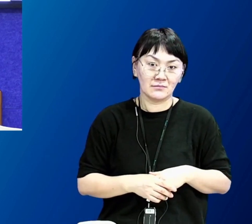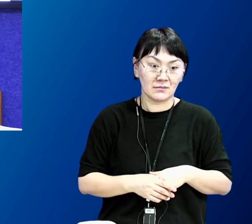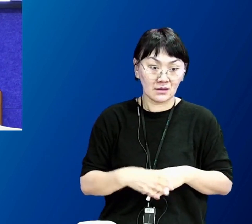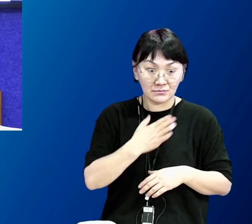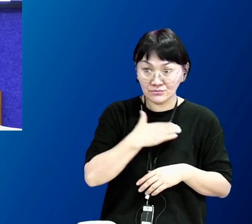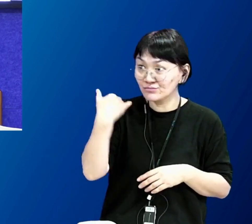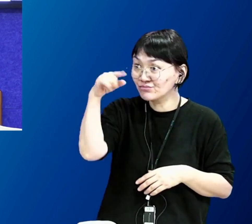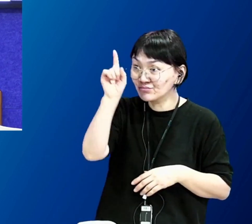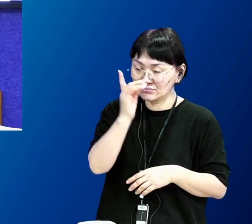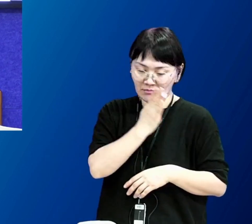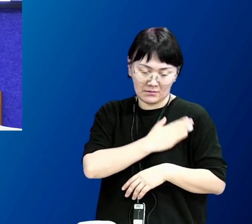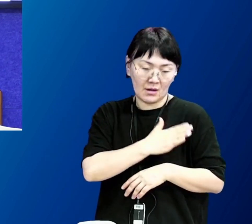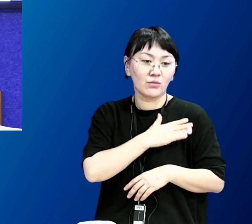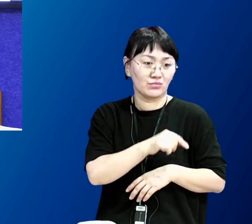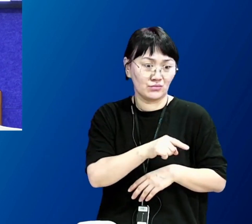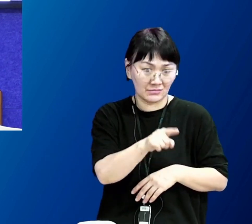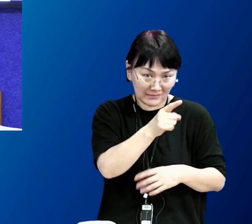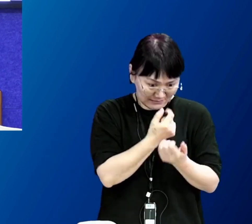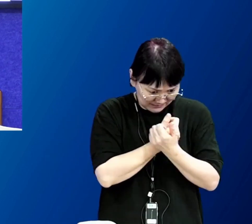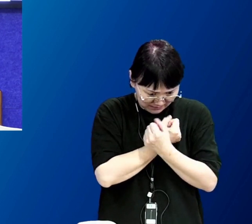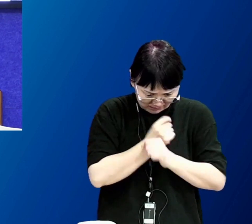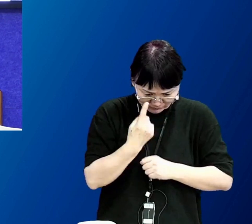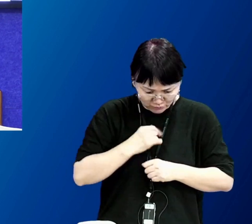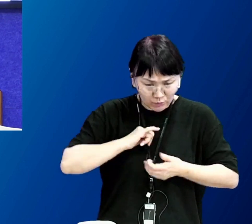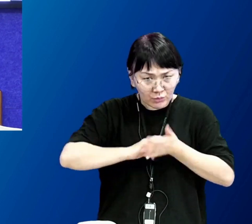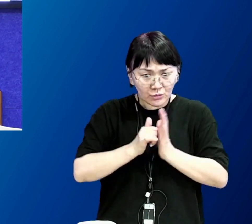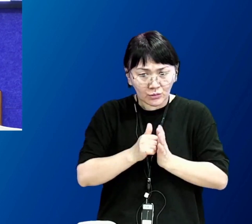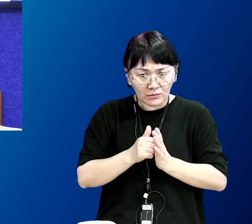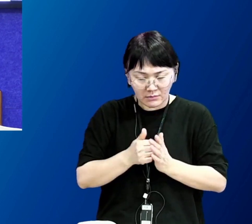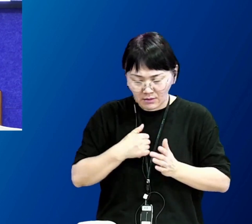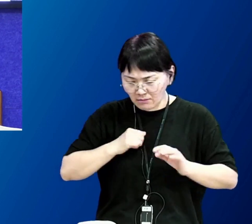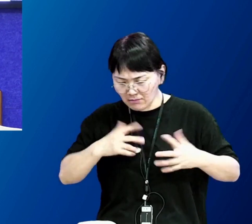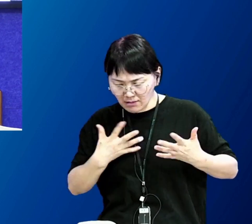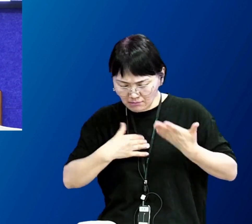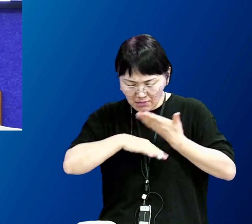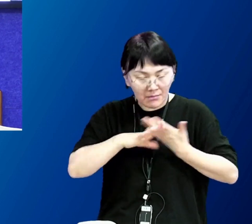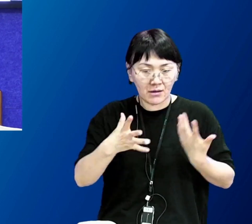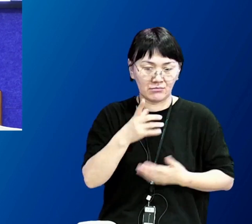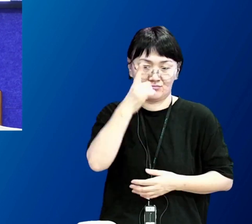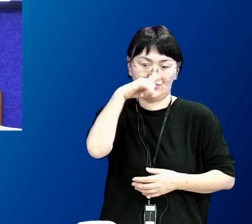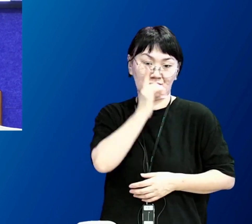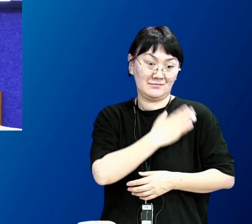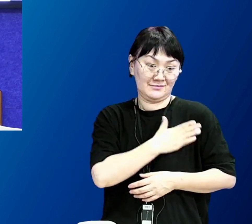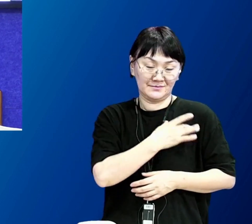Эзний хайр гэж хэлсэн баг. Юуда 1:21-ийг харъя.